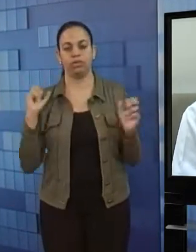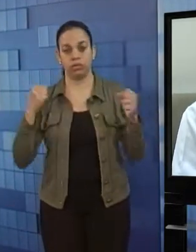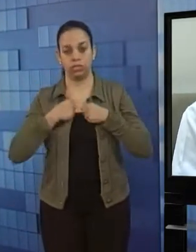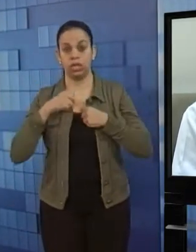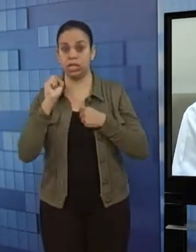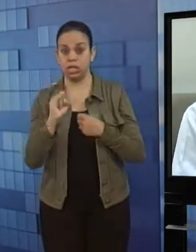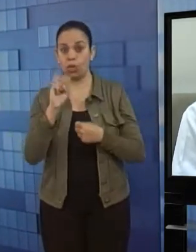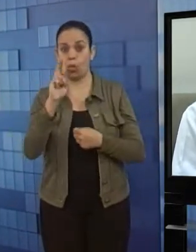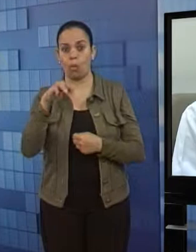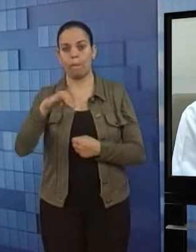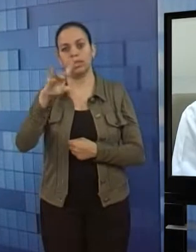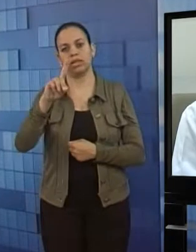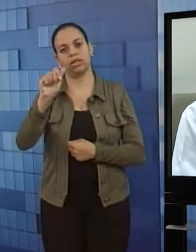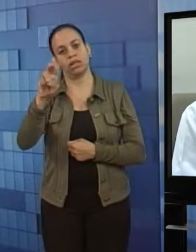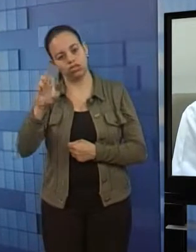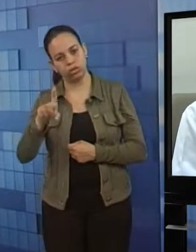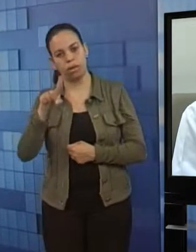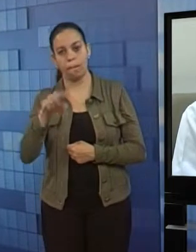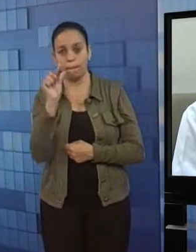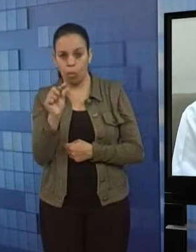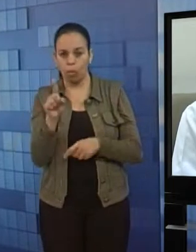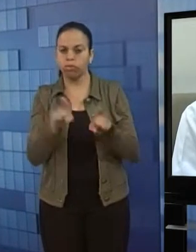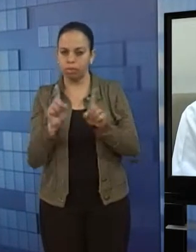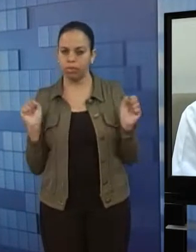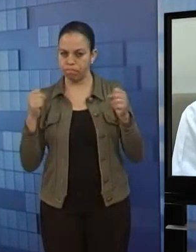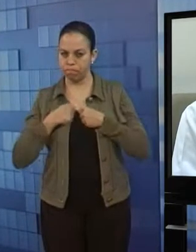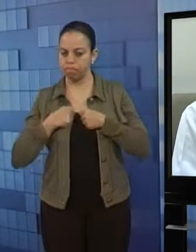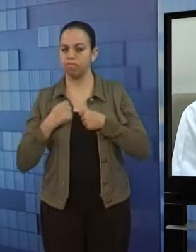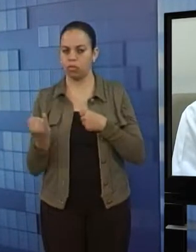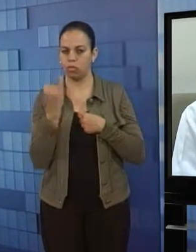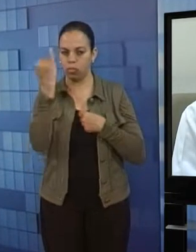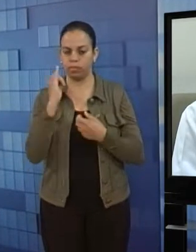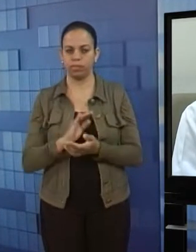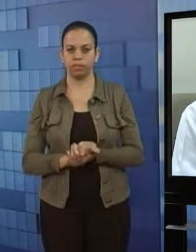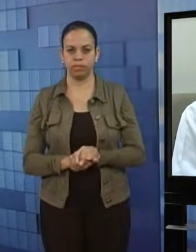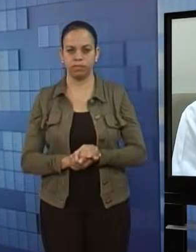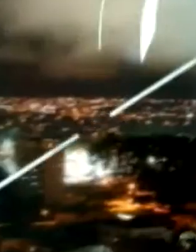baixa umidade do ar, procurar se hidratar bem.